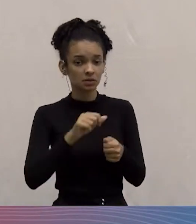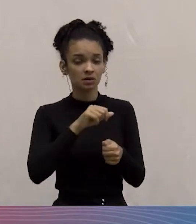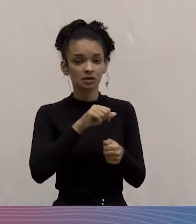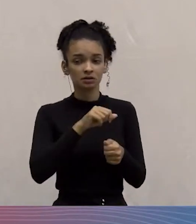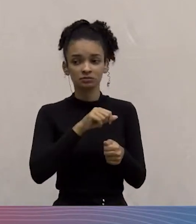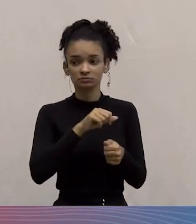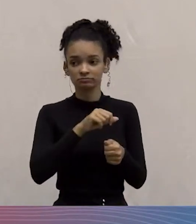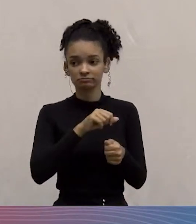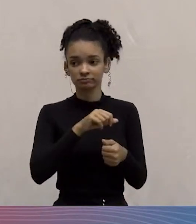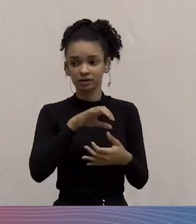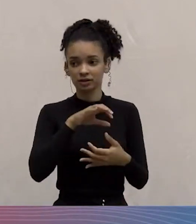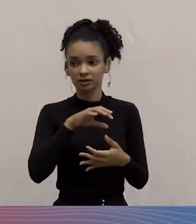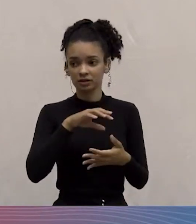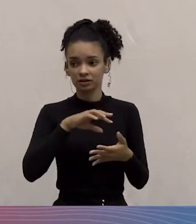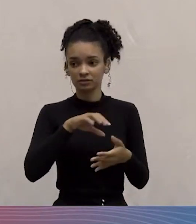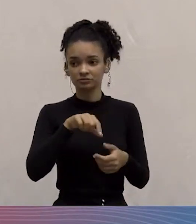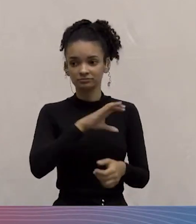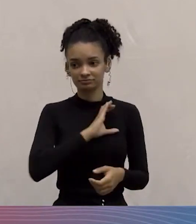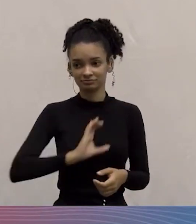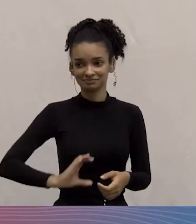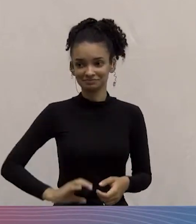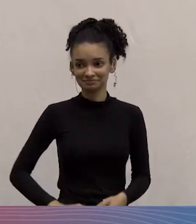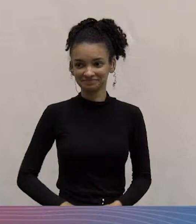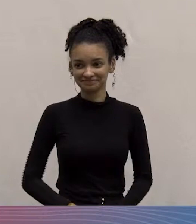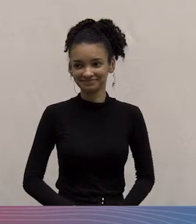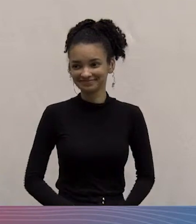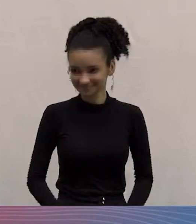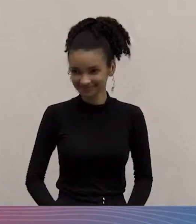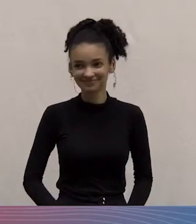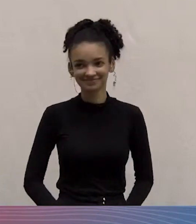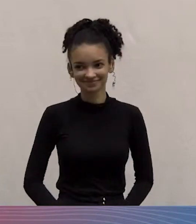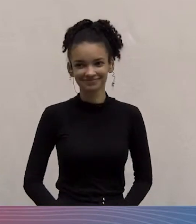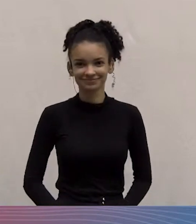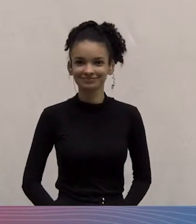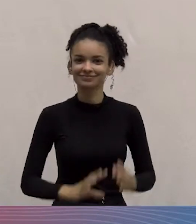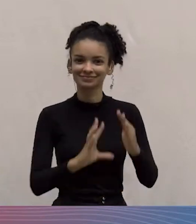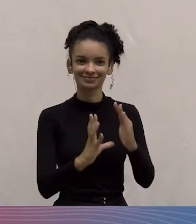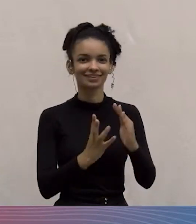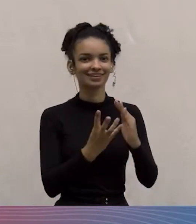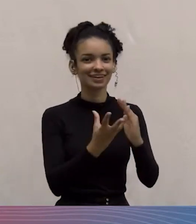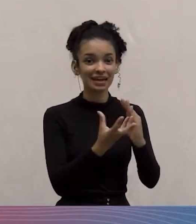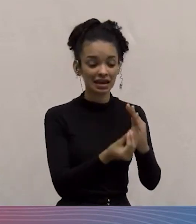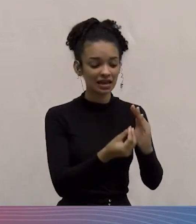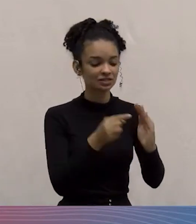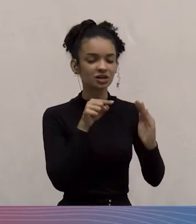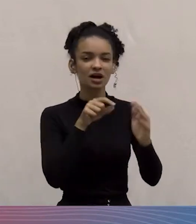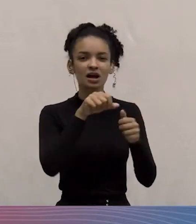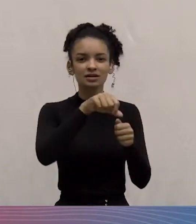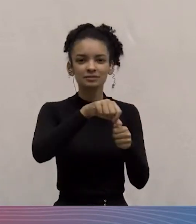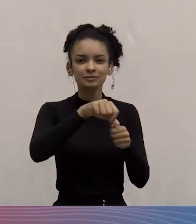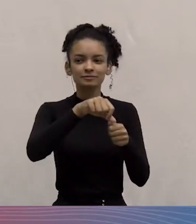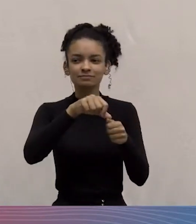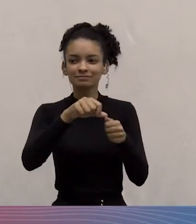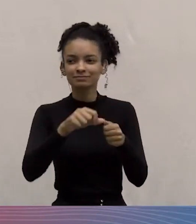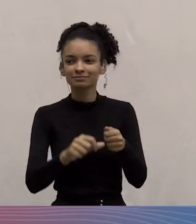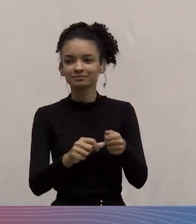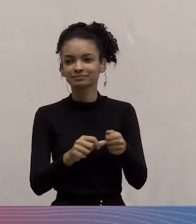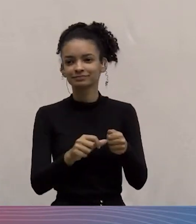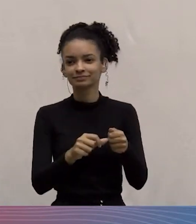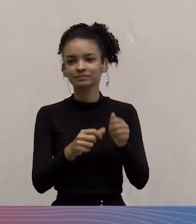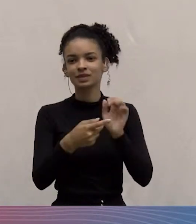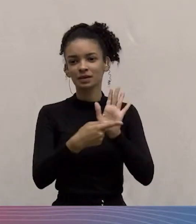Cristo. A igreja recebeu a circuncisão de Cristo.